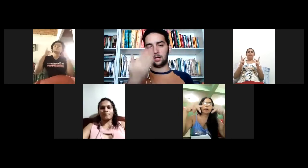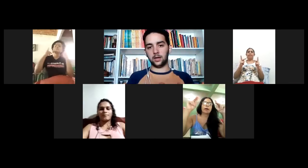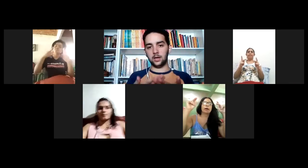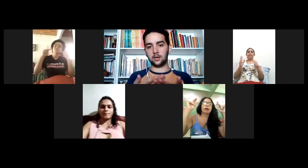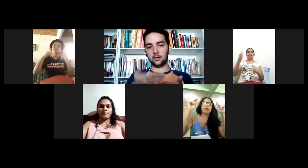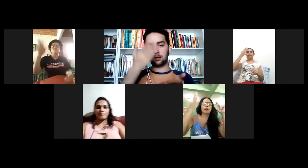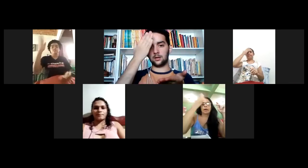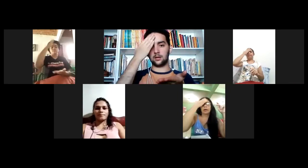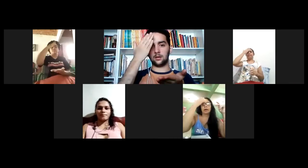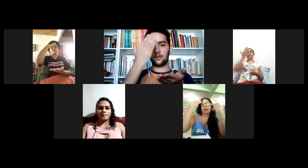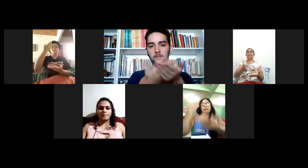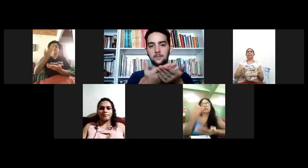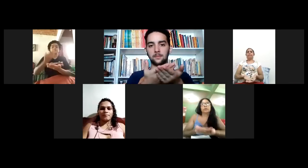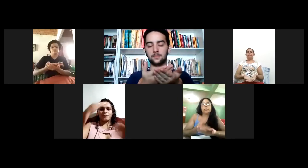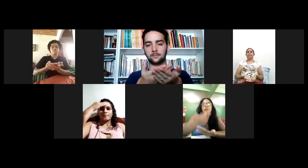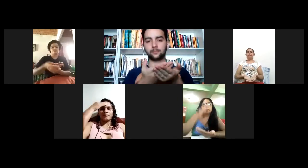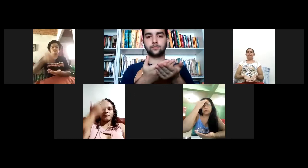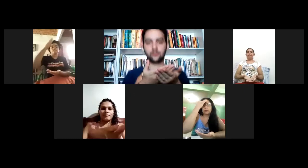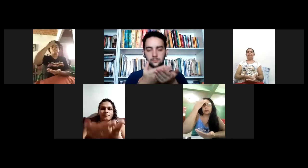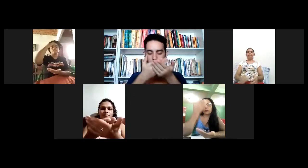acreditar ou crer,